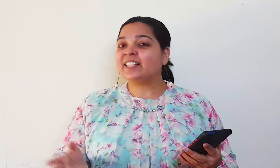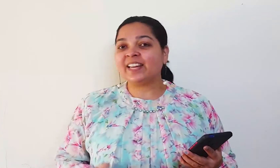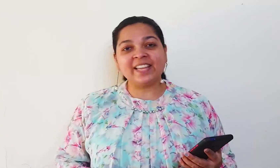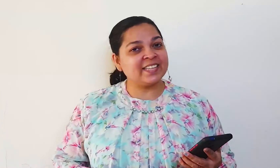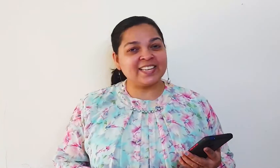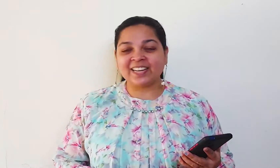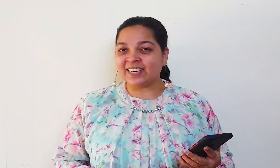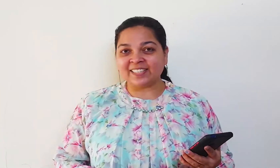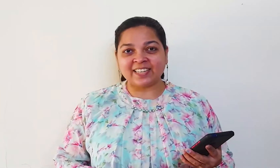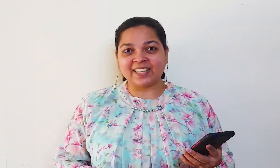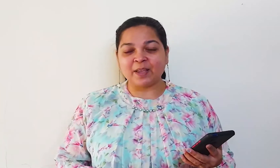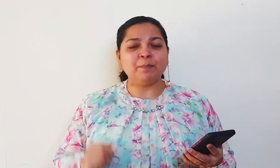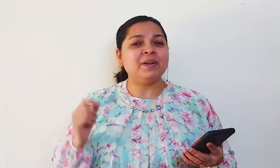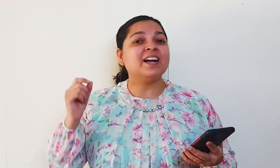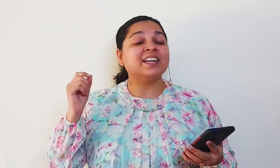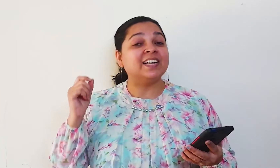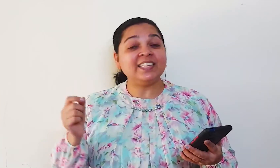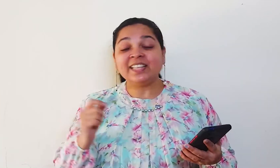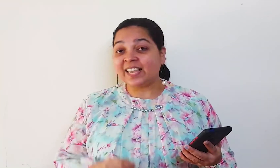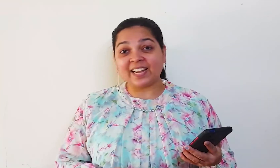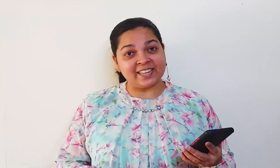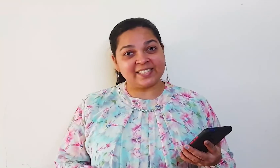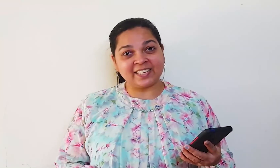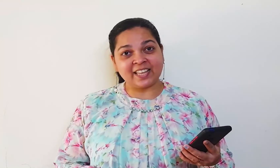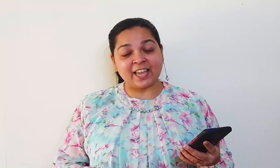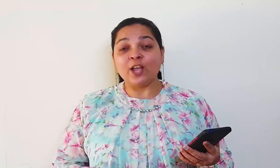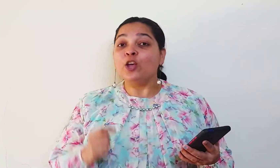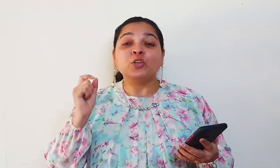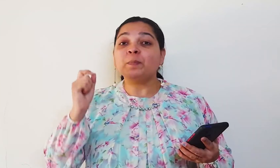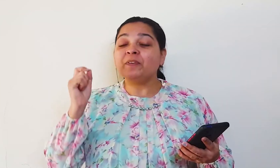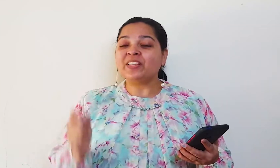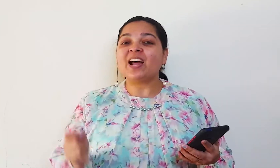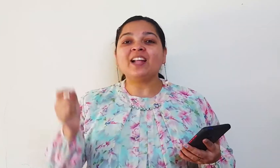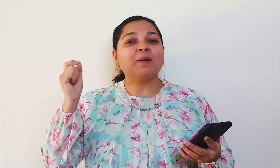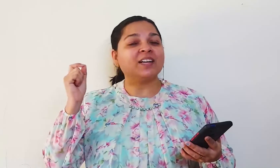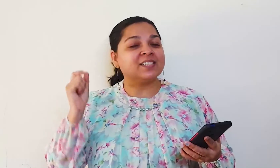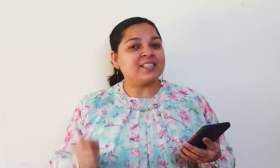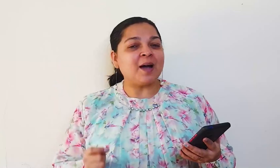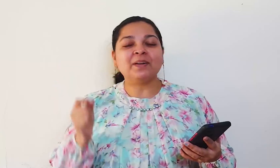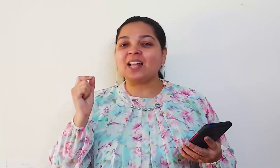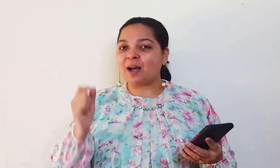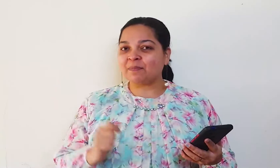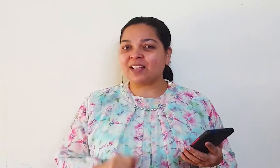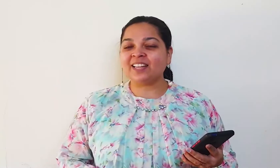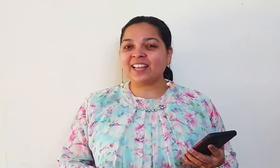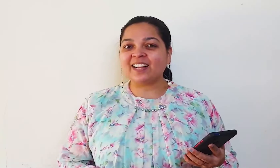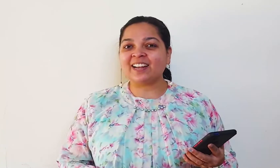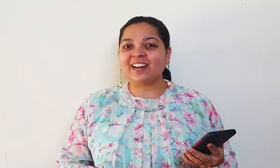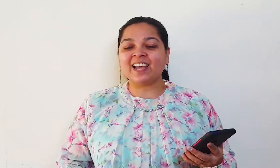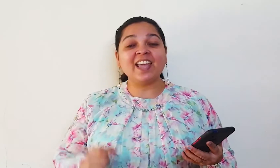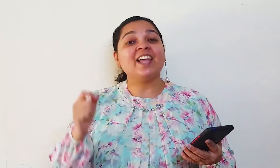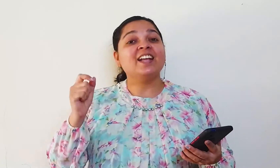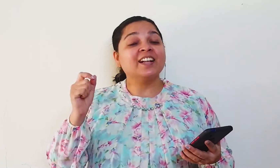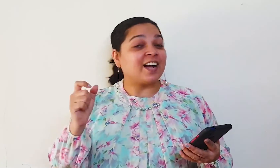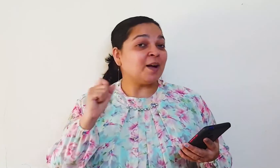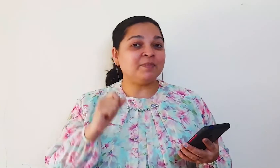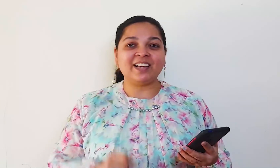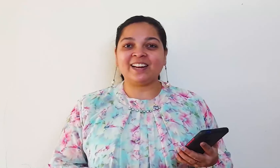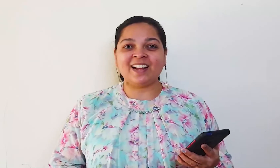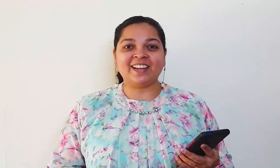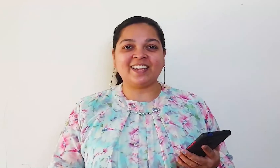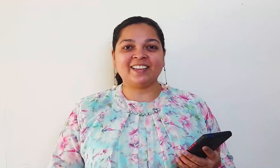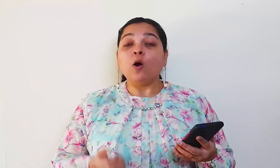हुनुहुन्छ। यीशु ख्रीष्टमा हाम्रो जीवन यही छ, हरेक दिन महिमामा बढ्दै जाने जीवन, अद्भुत शक्तिशाली